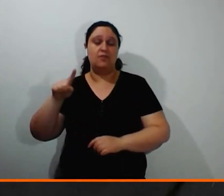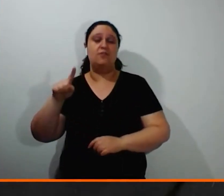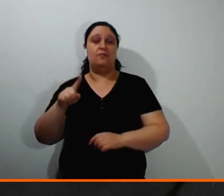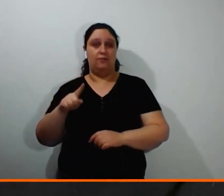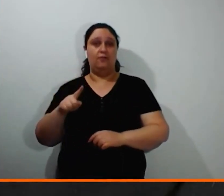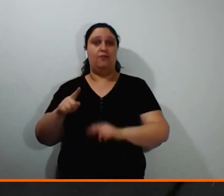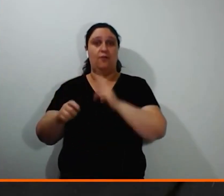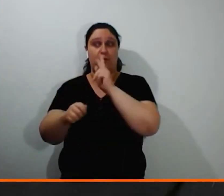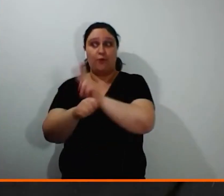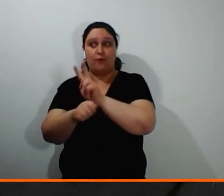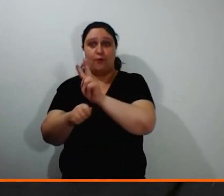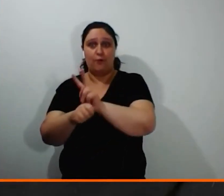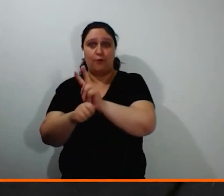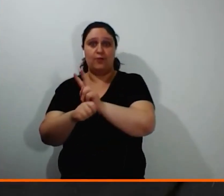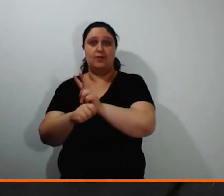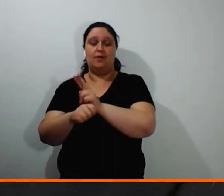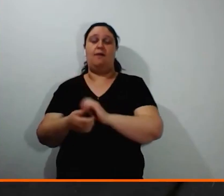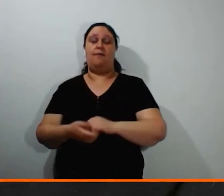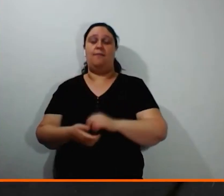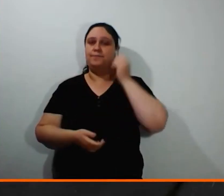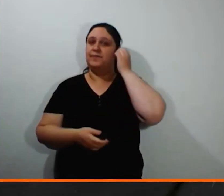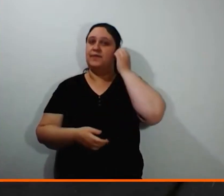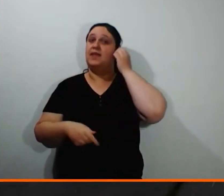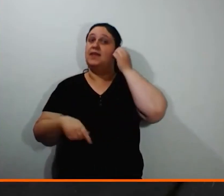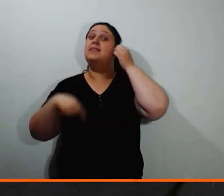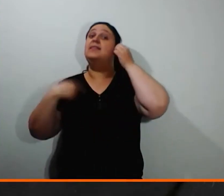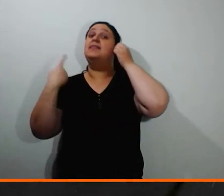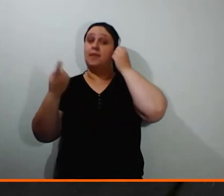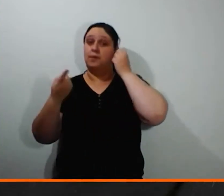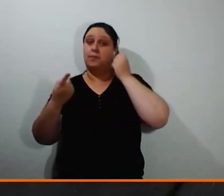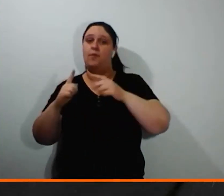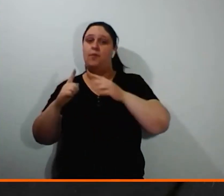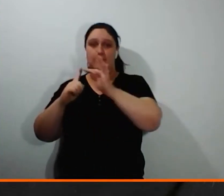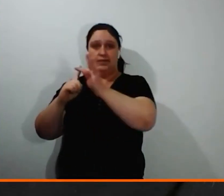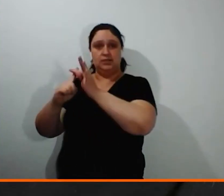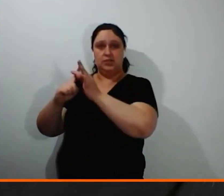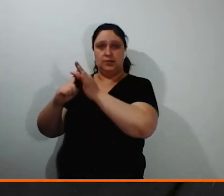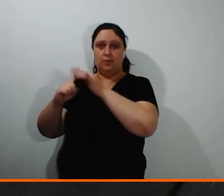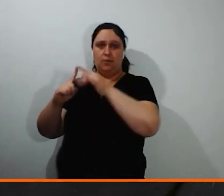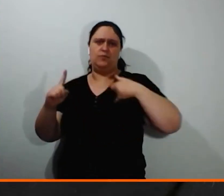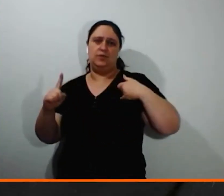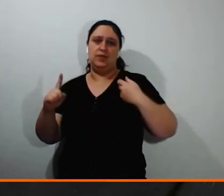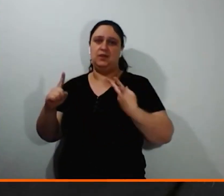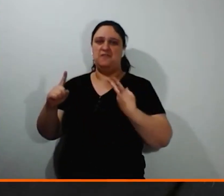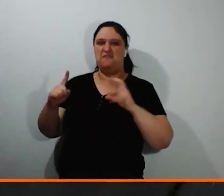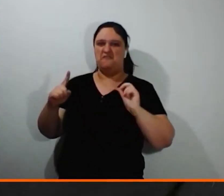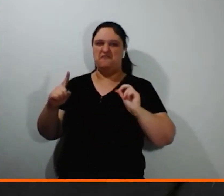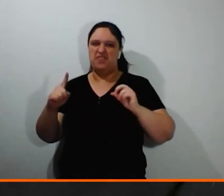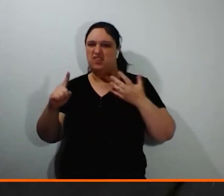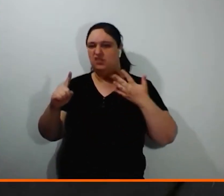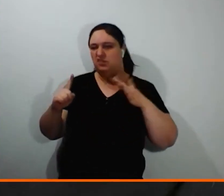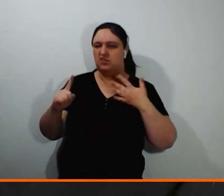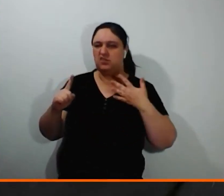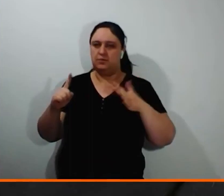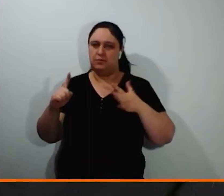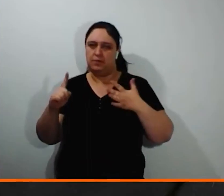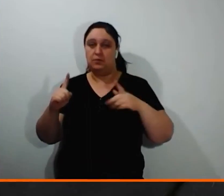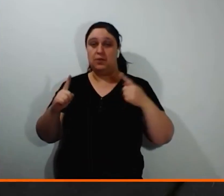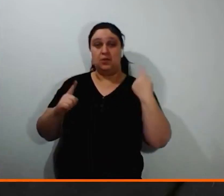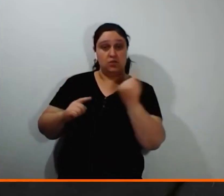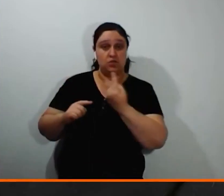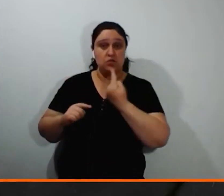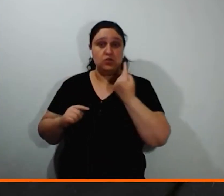com 20 e poucos anos, Paulo deixou ele em Éfeso, né? Paulo já estava